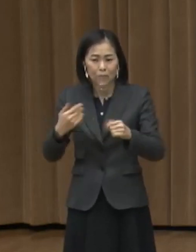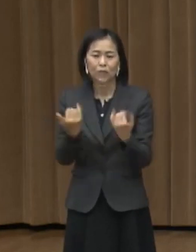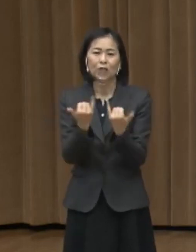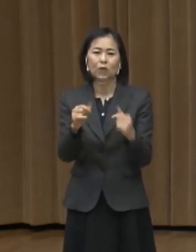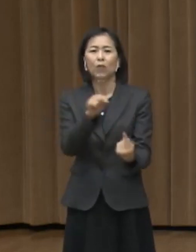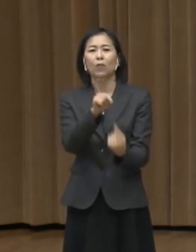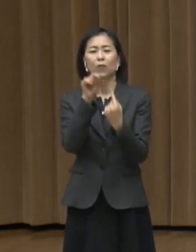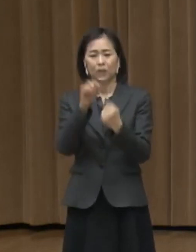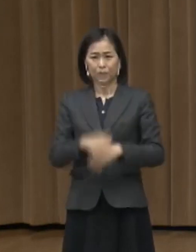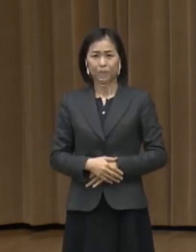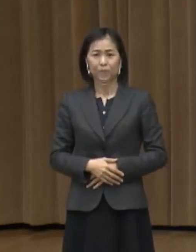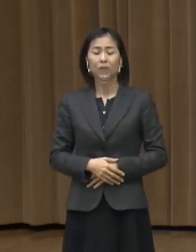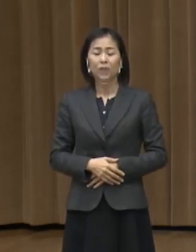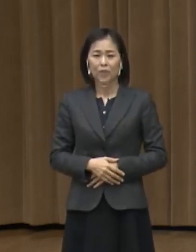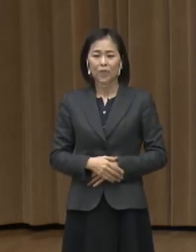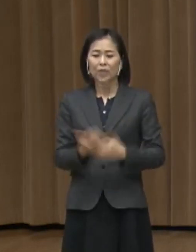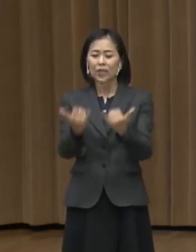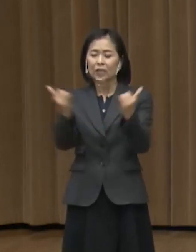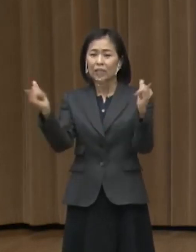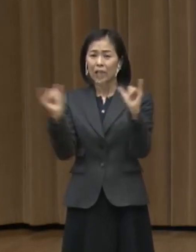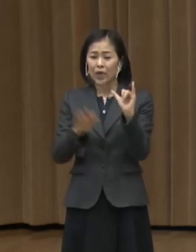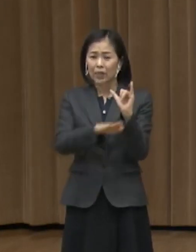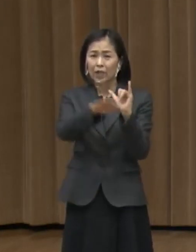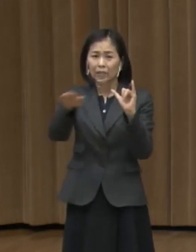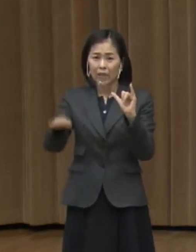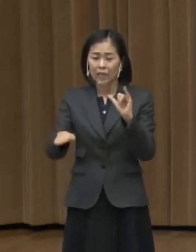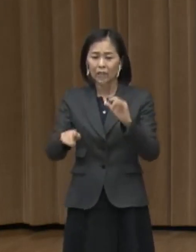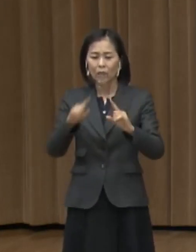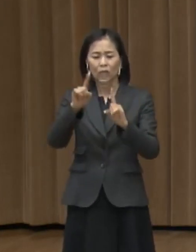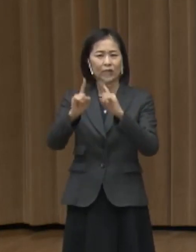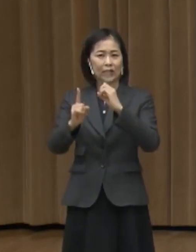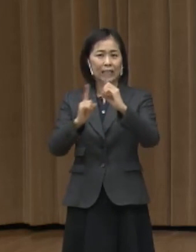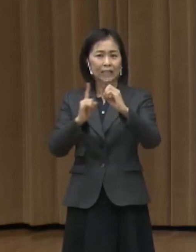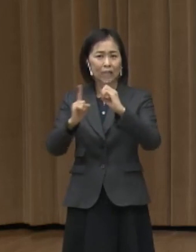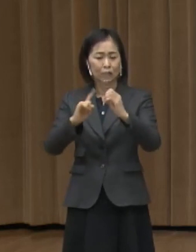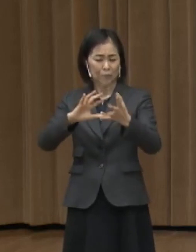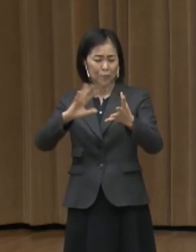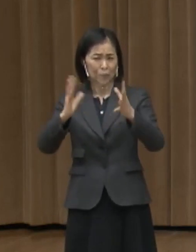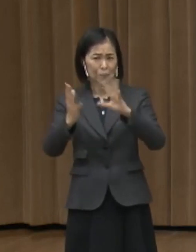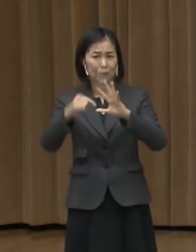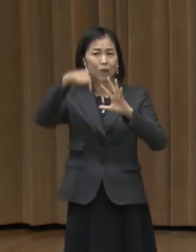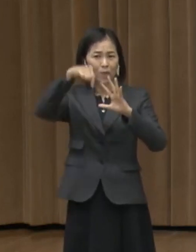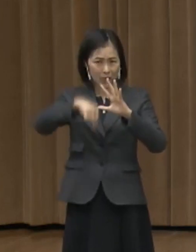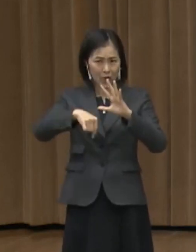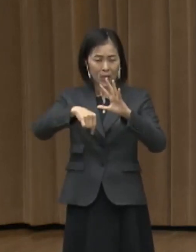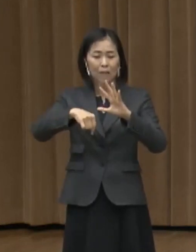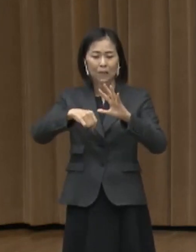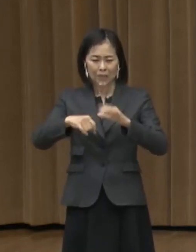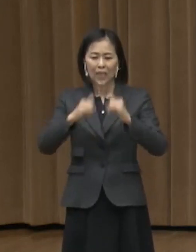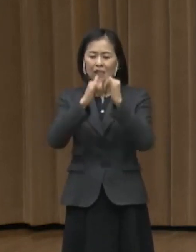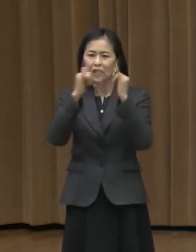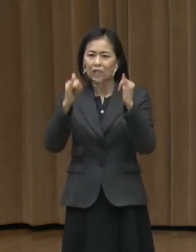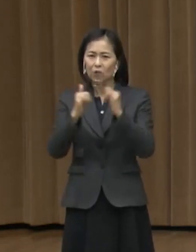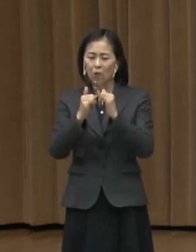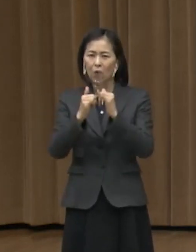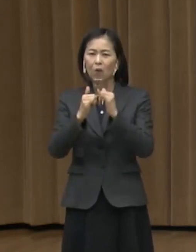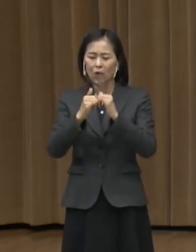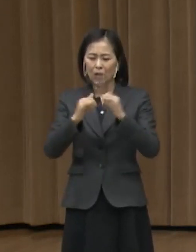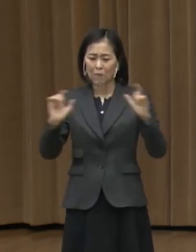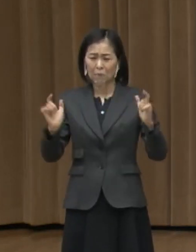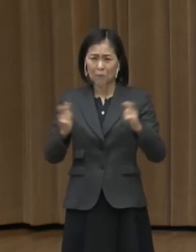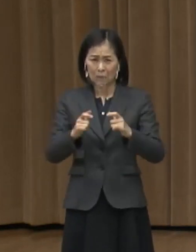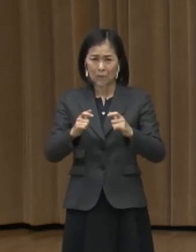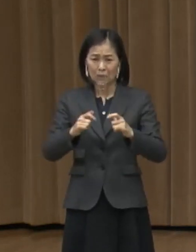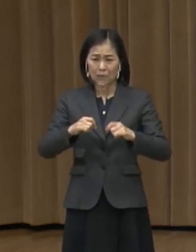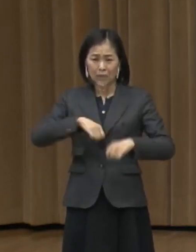。社会全体の DX に向けた取り組みの進化、人口減少社会や異次元の高齢化、さら